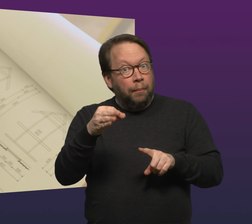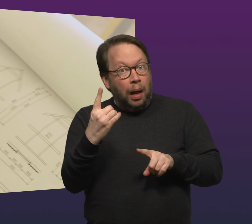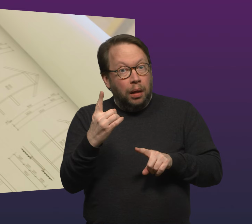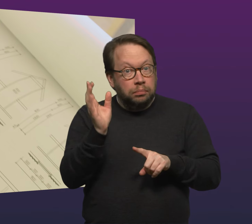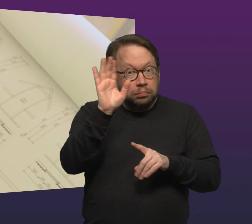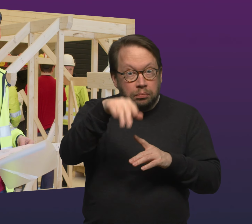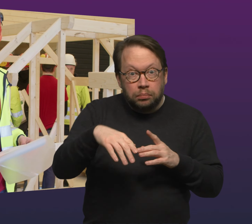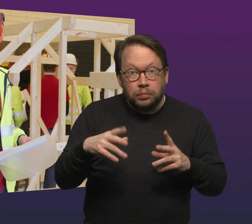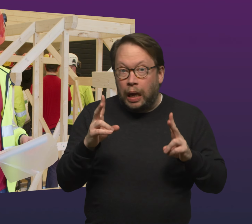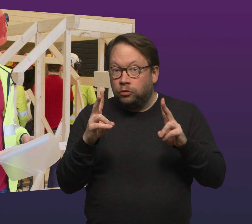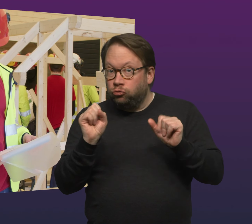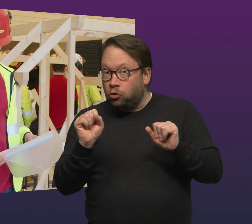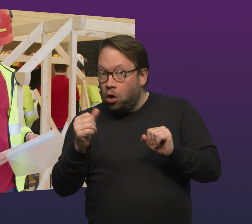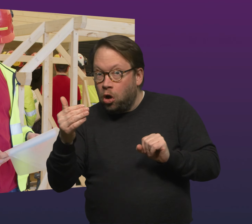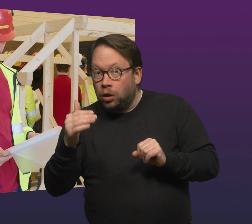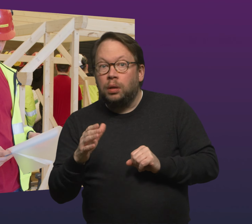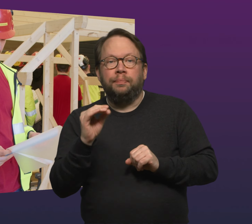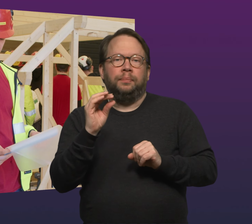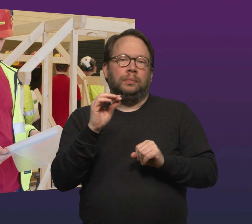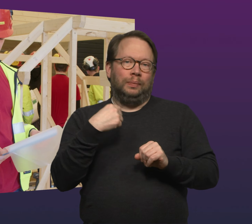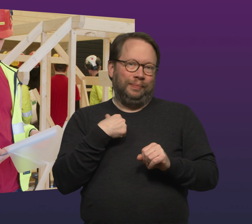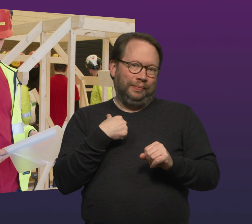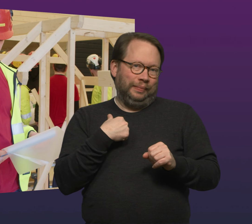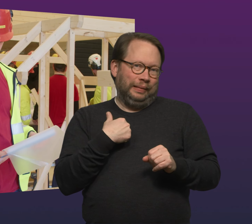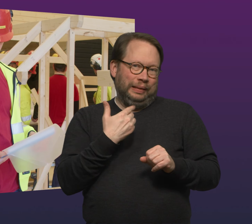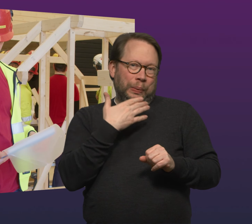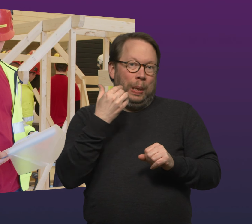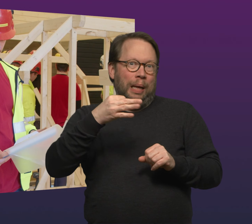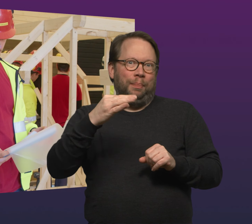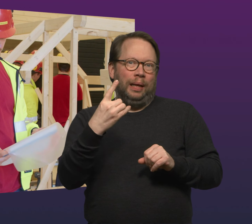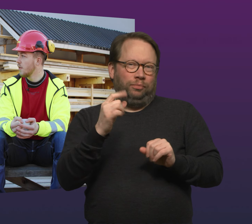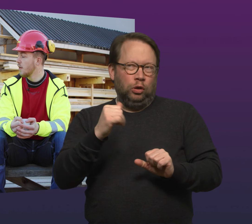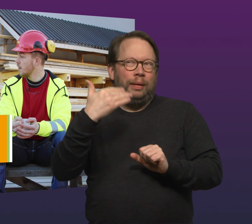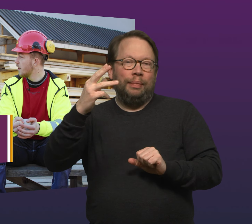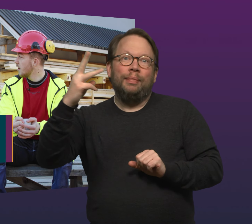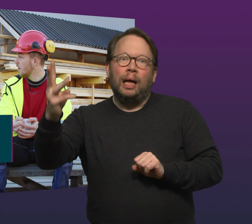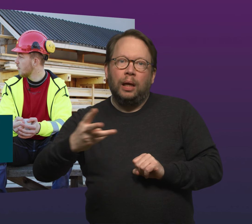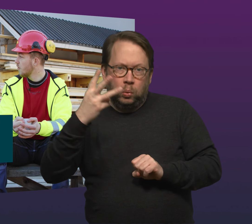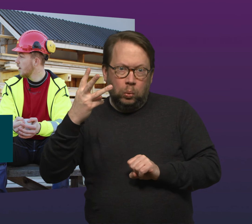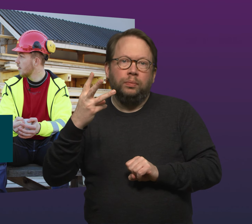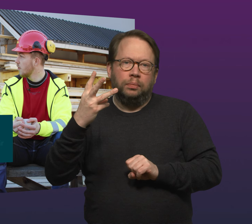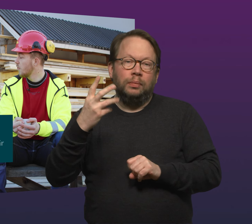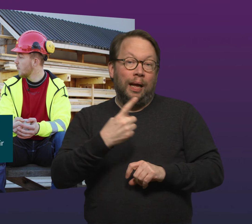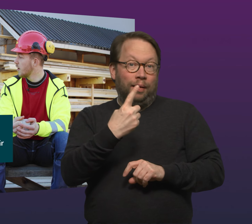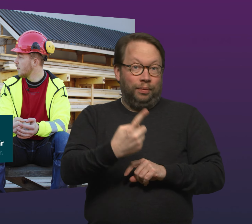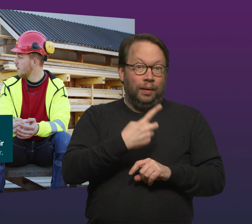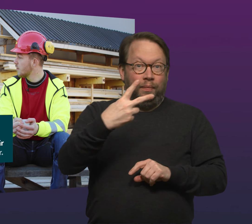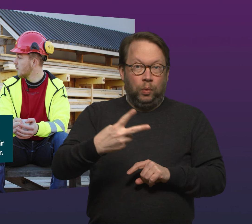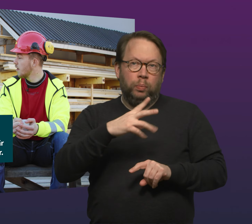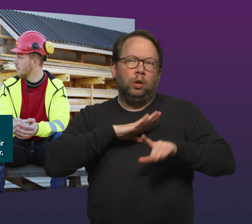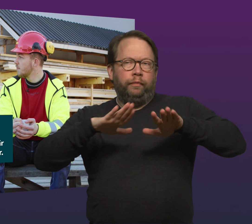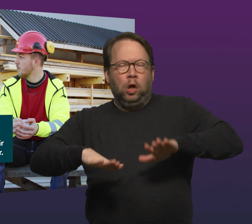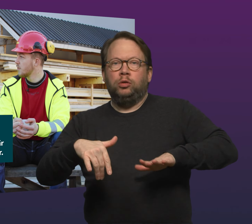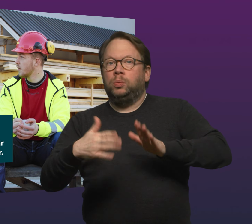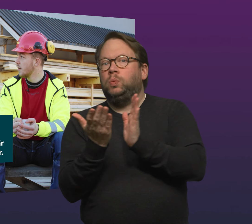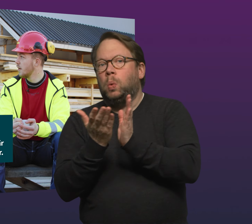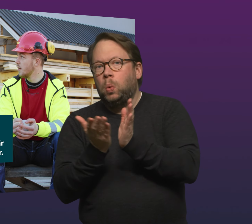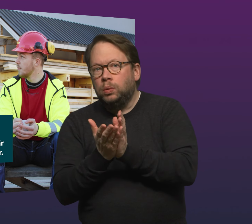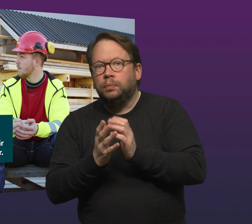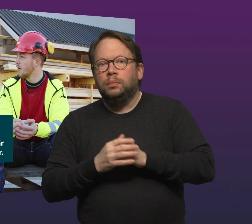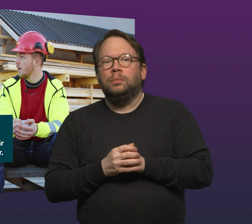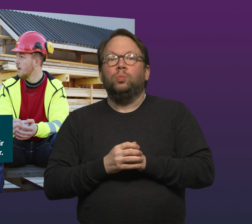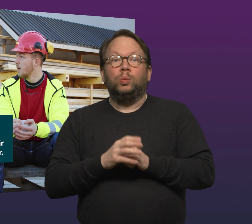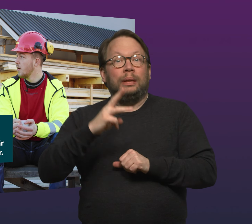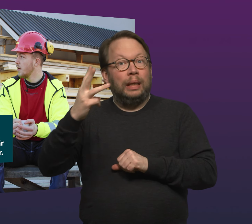på APL än eller är det något du ska göra senare? Vi är inte ute på APL förrän i trean så i ettan och tvåan är vi inne i skolan. Och sen